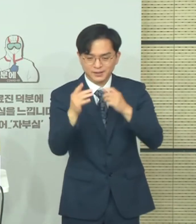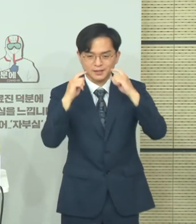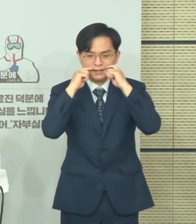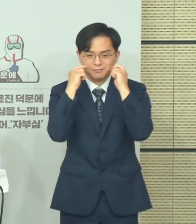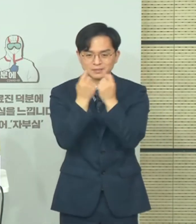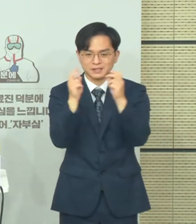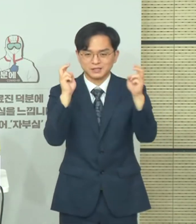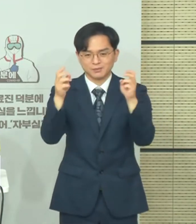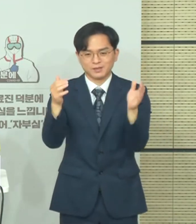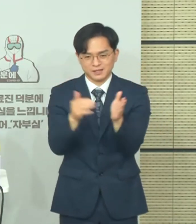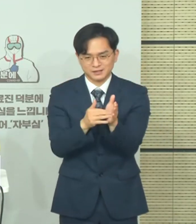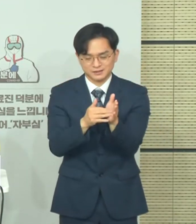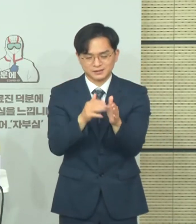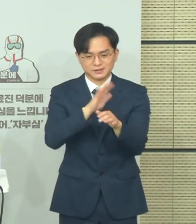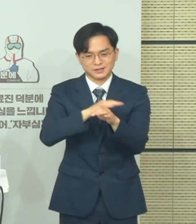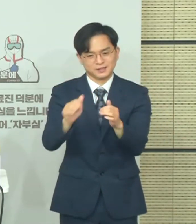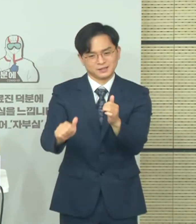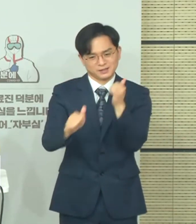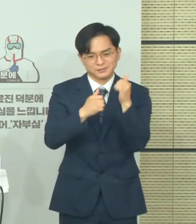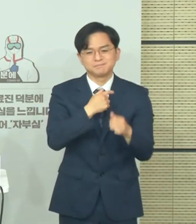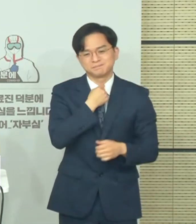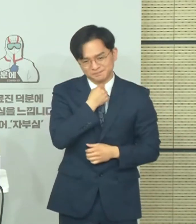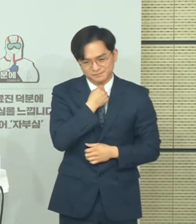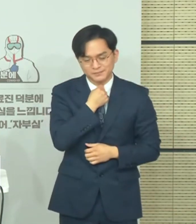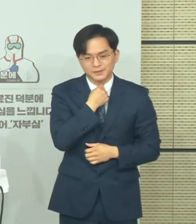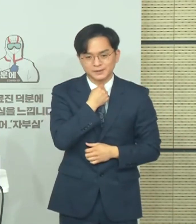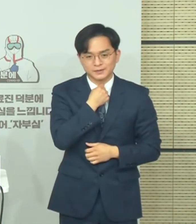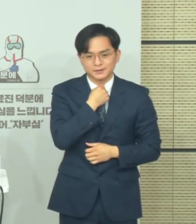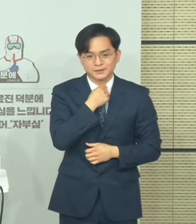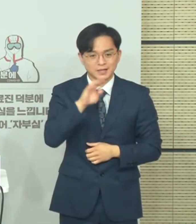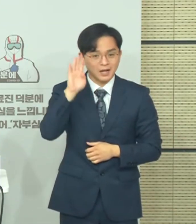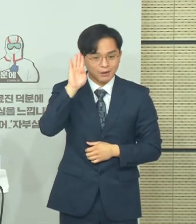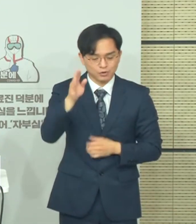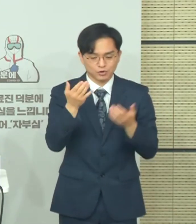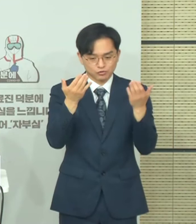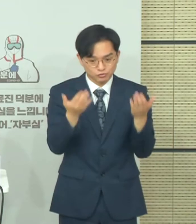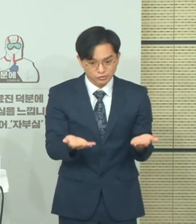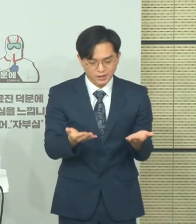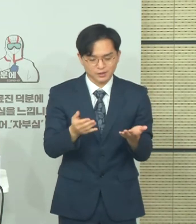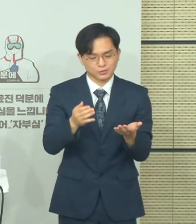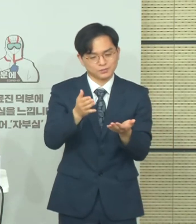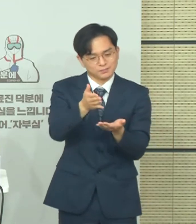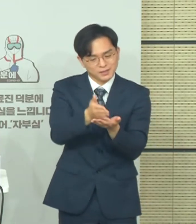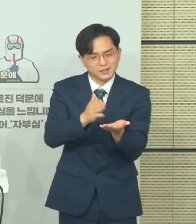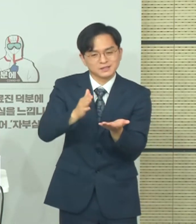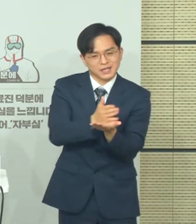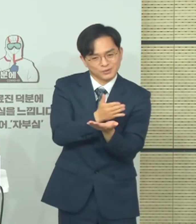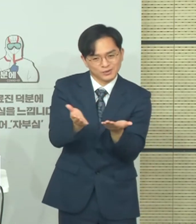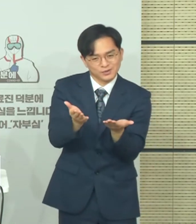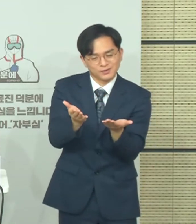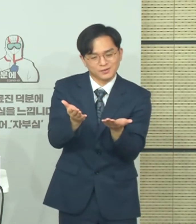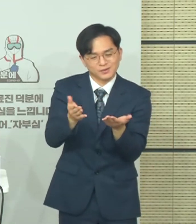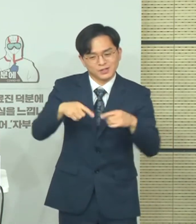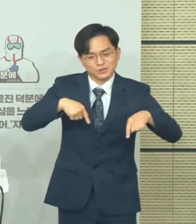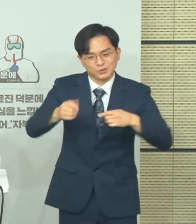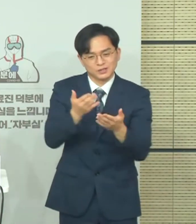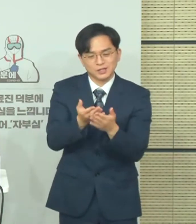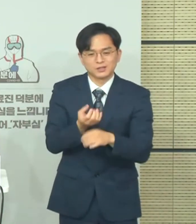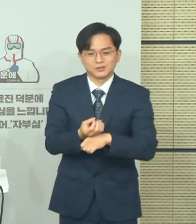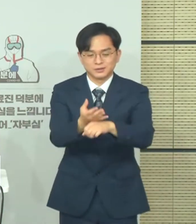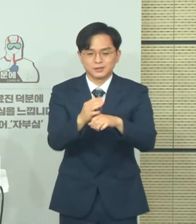품사 나고 점심시간 시차 운용을 하도록 지도할 계획입니다 우선 전국 100인 이상 사업장